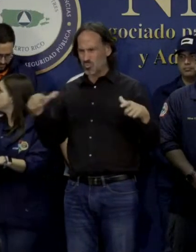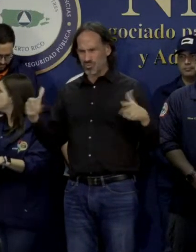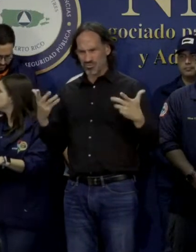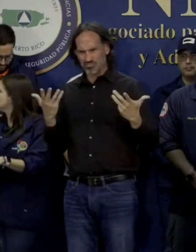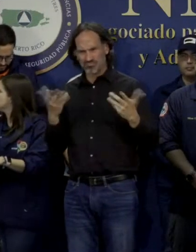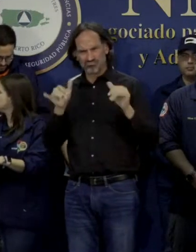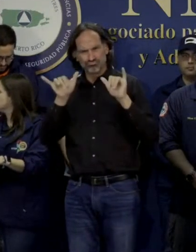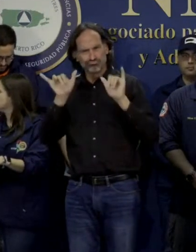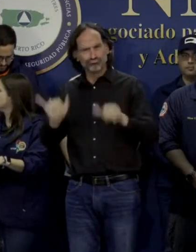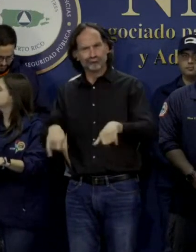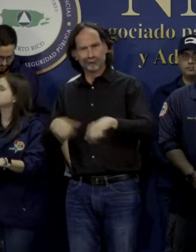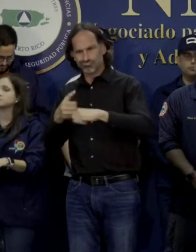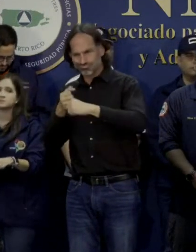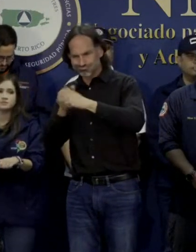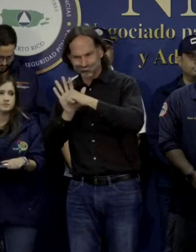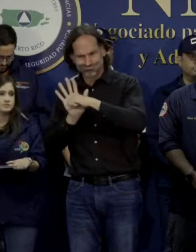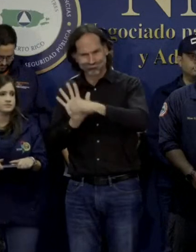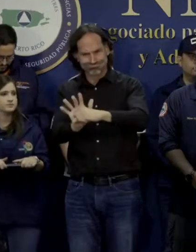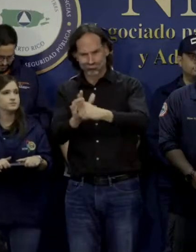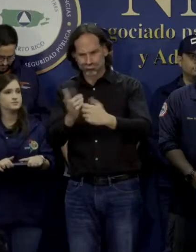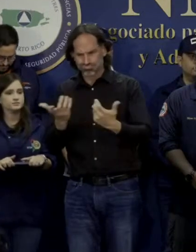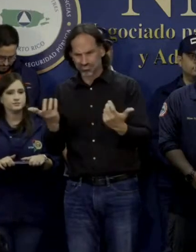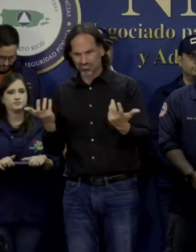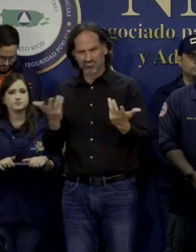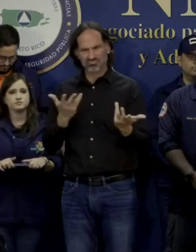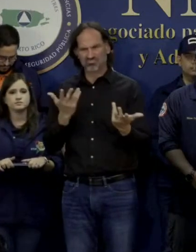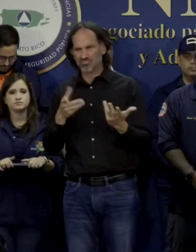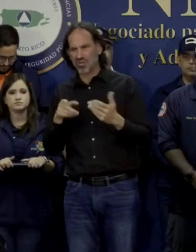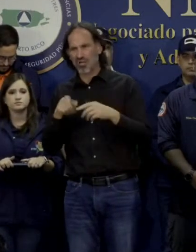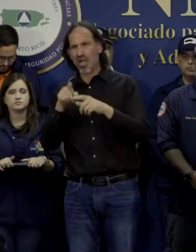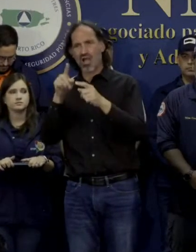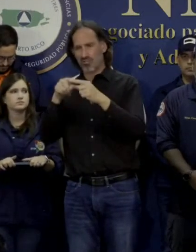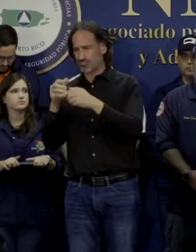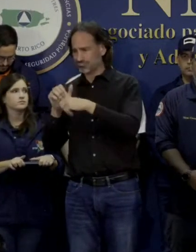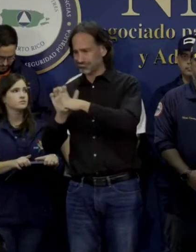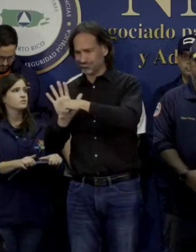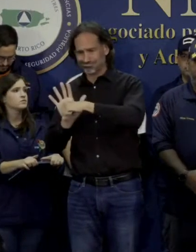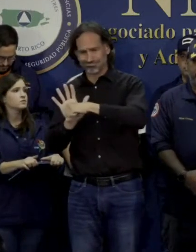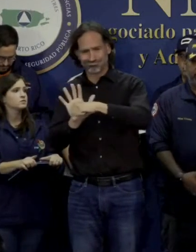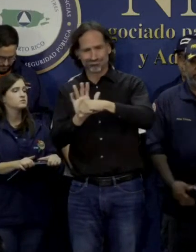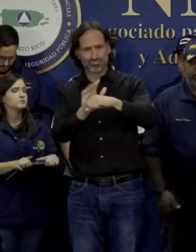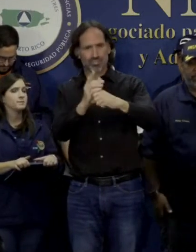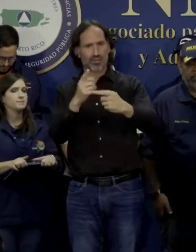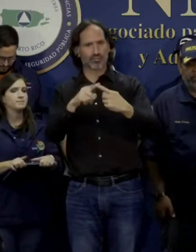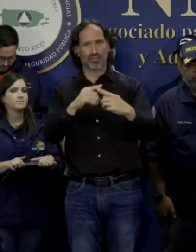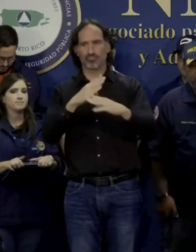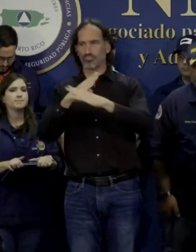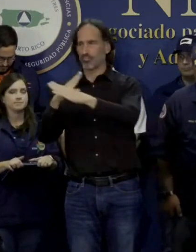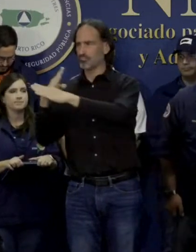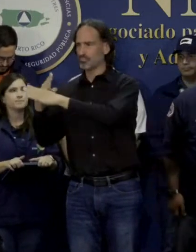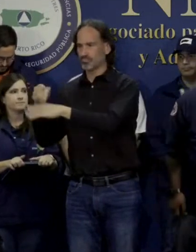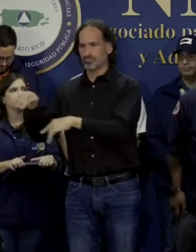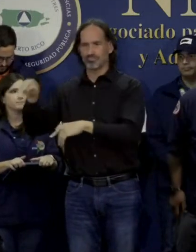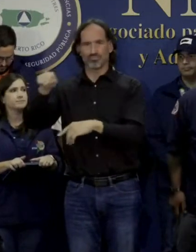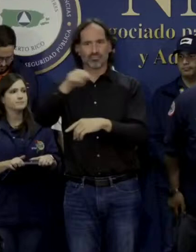aguas, aguas abajo. Eso puede crear diques y ocasionar otros destrozos. Se ha